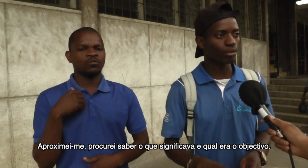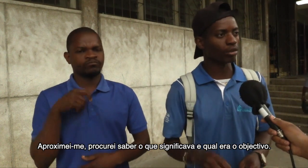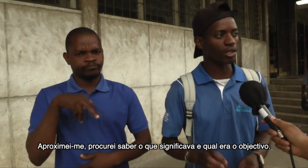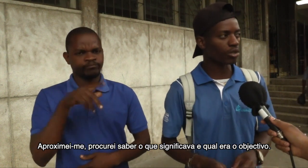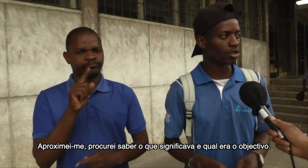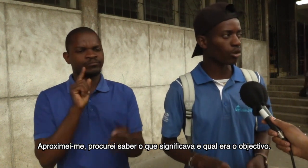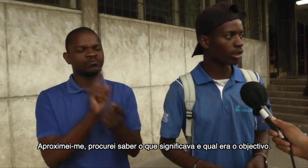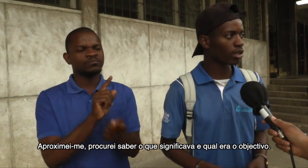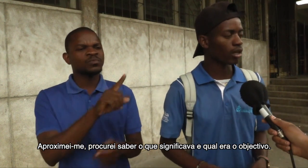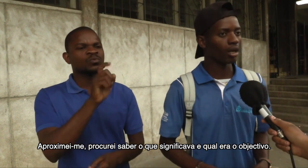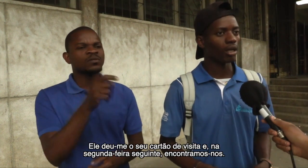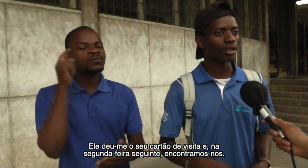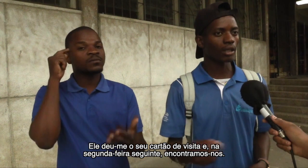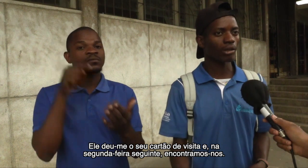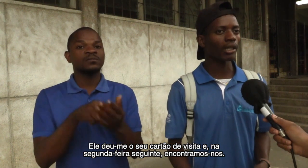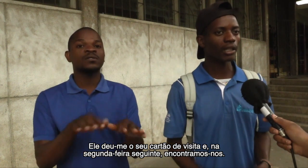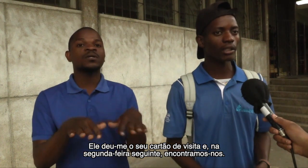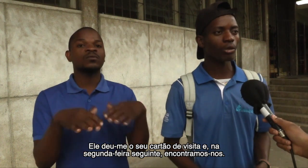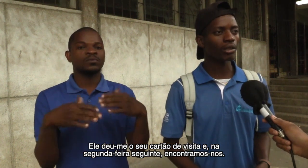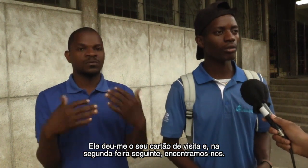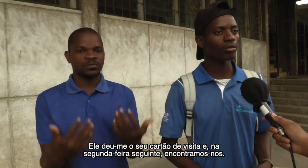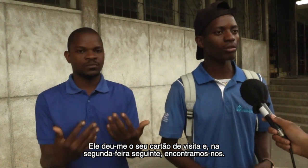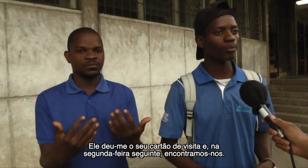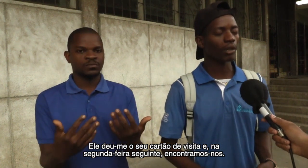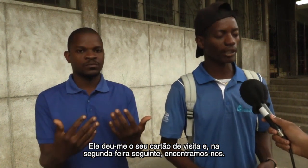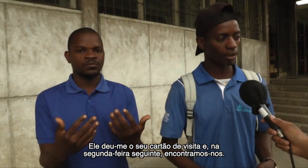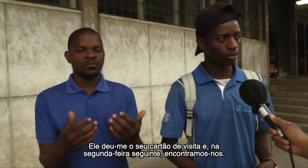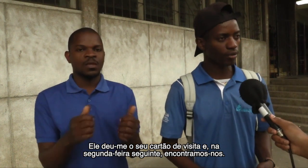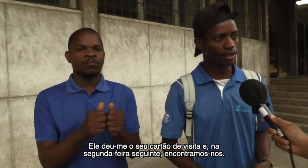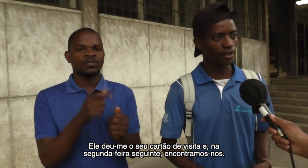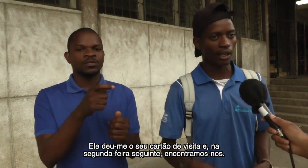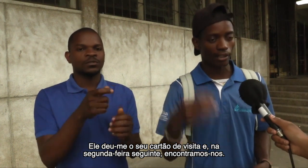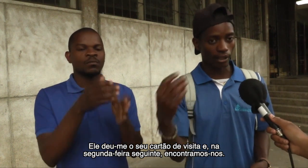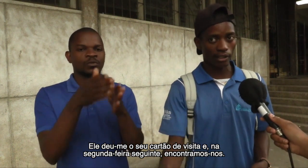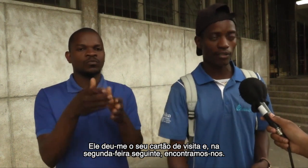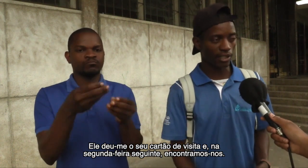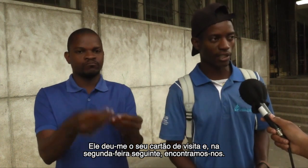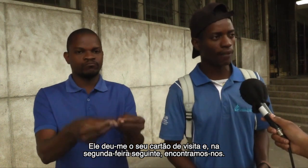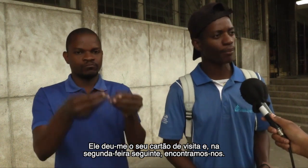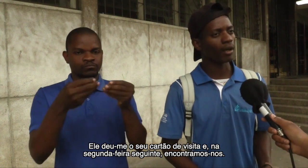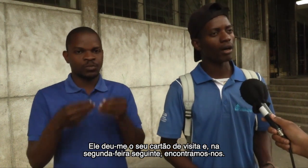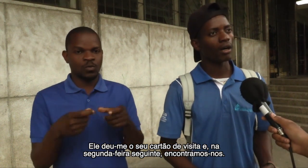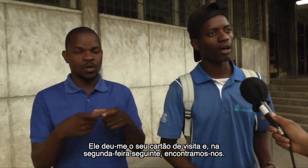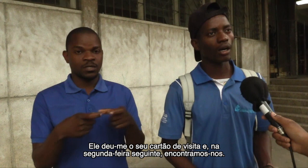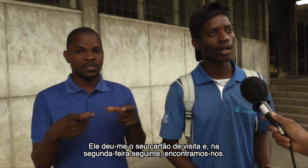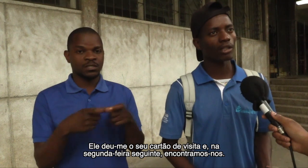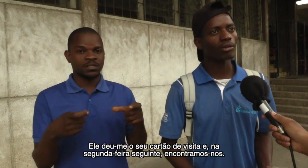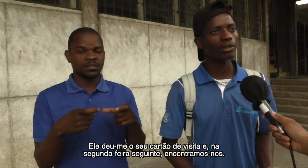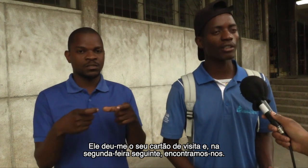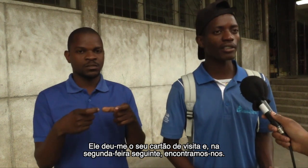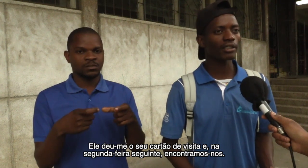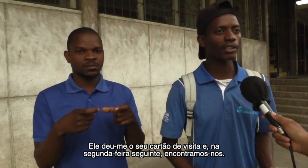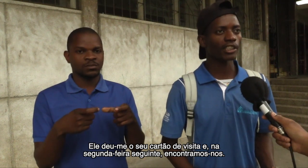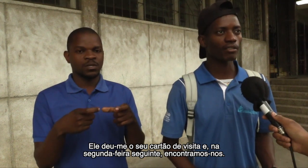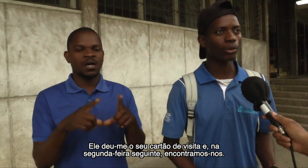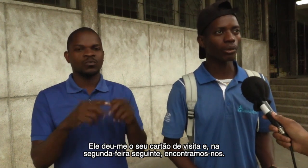o logotipo, essas coisas todas. Então, ele deu-me o cartão de visita, a carta de visita. Então,